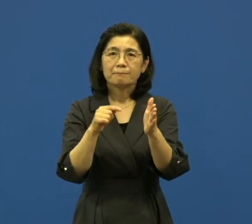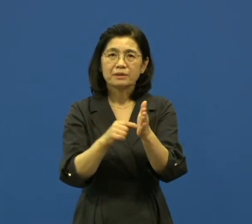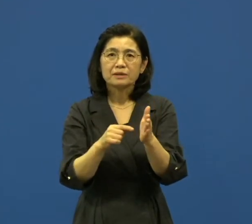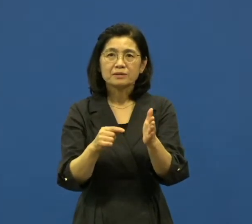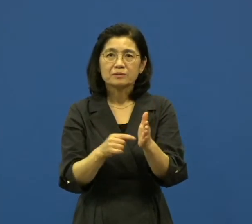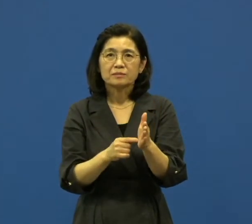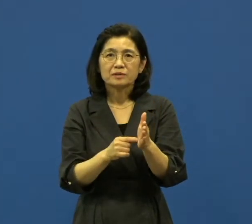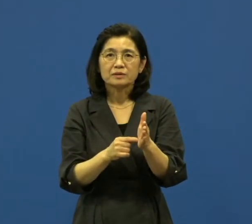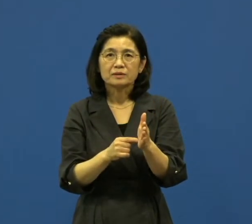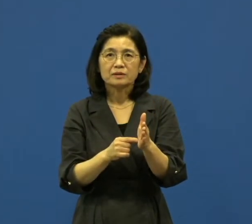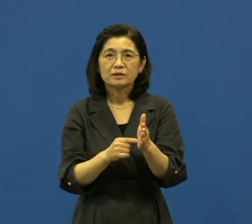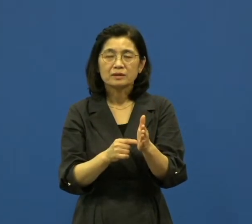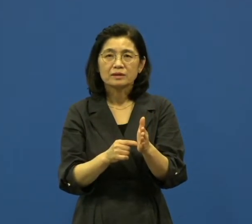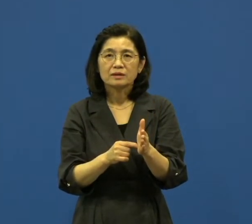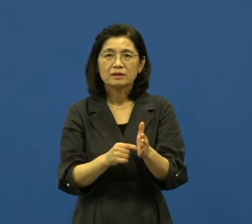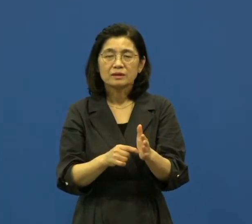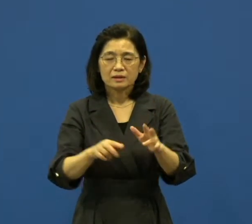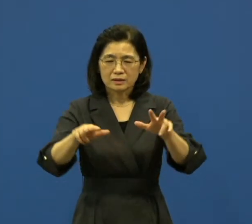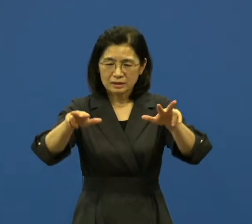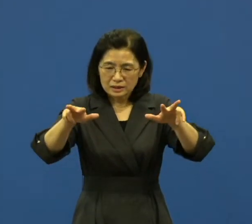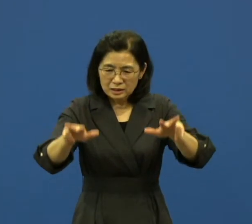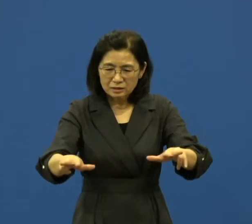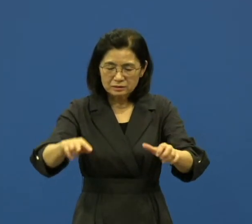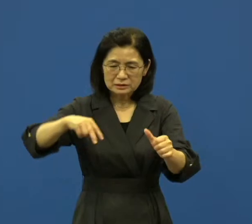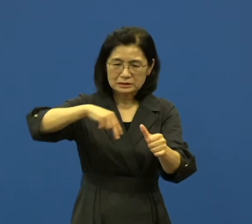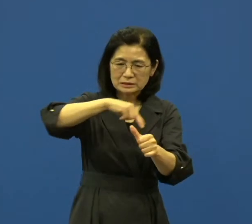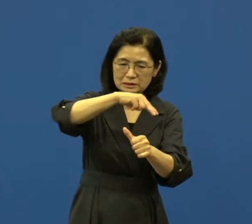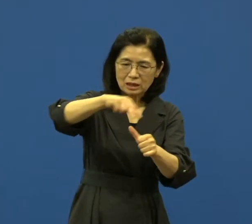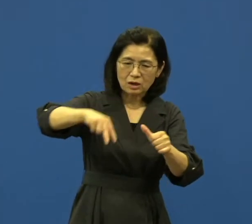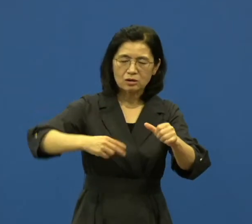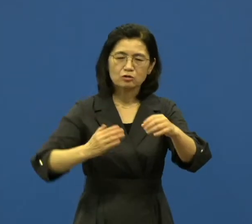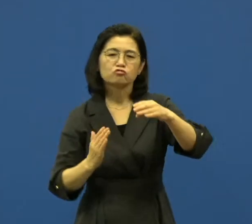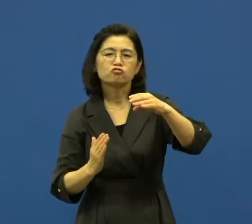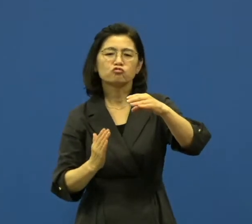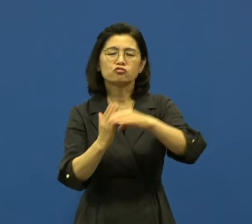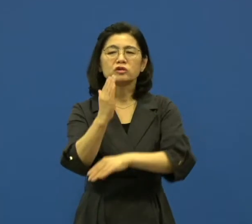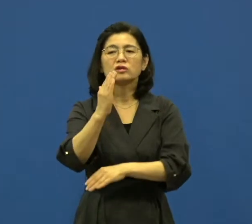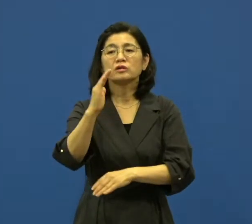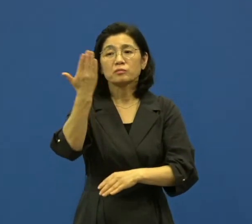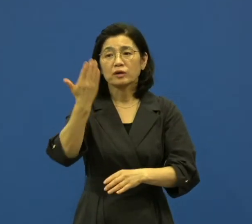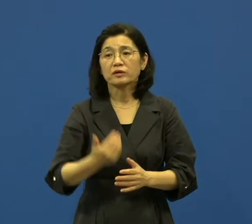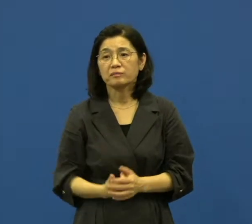더 뛰어넘는 도약의 역사가 일어나는 것입니다.